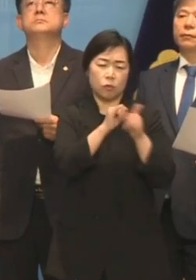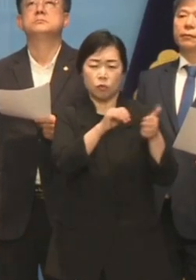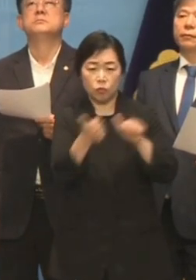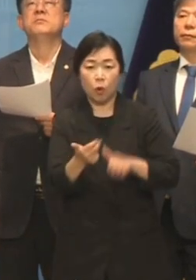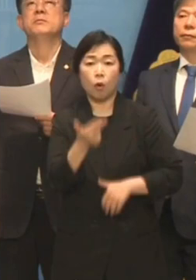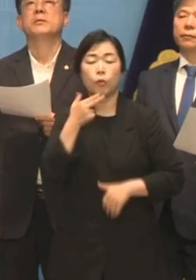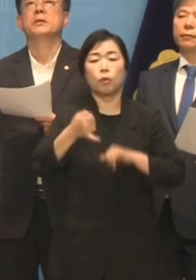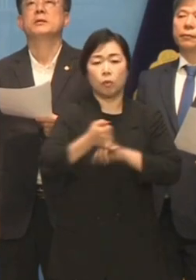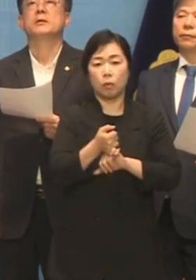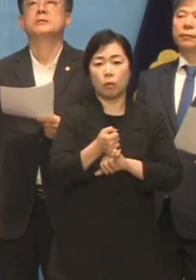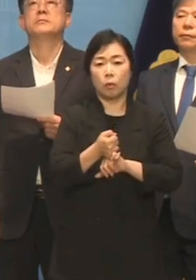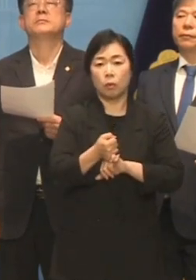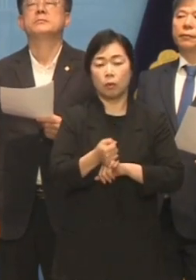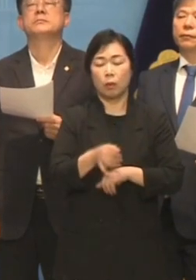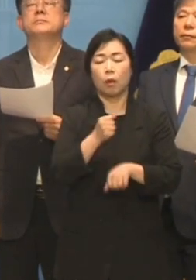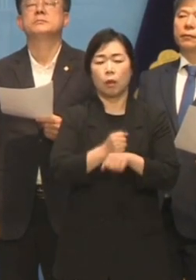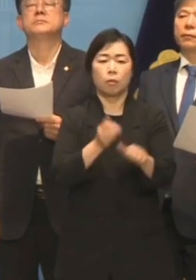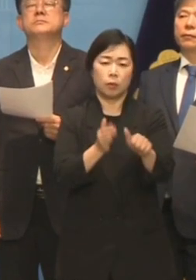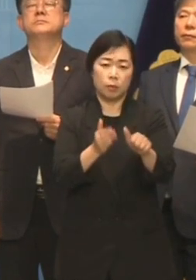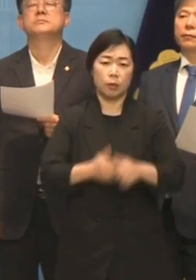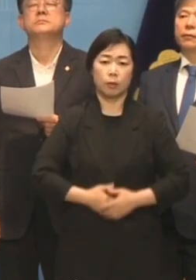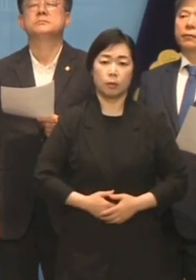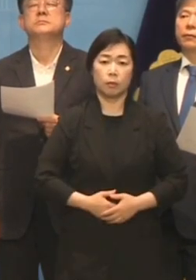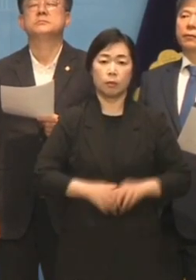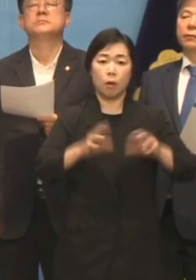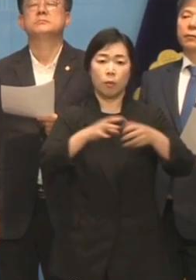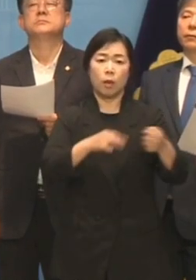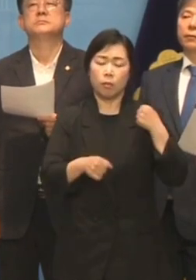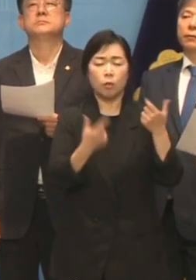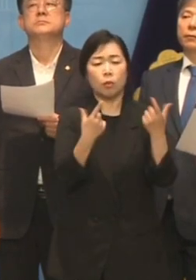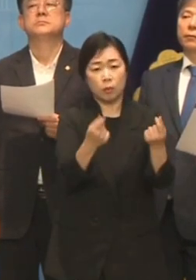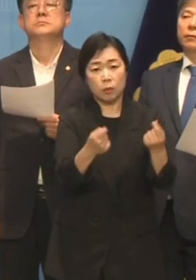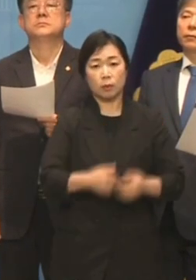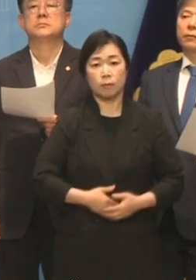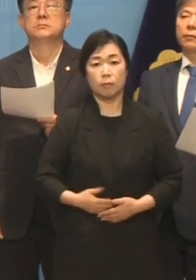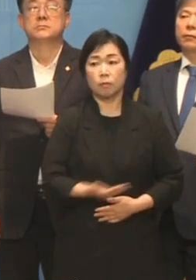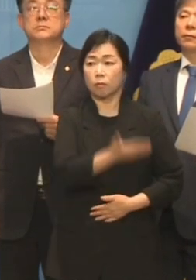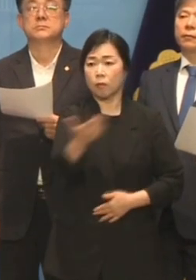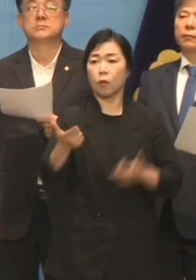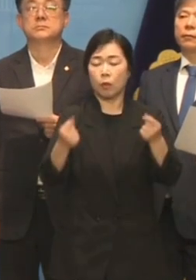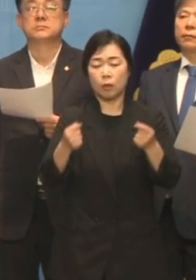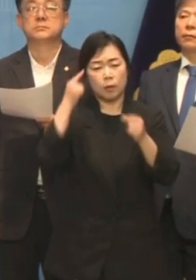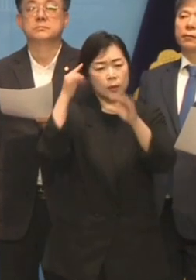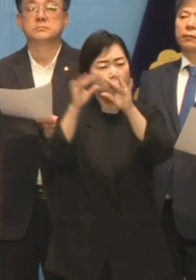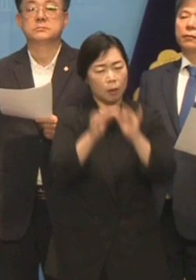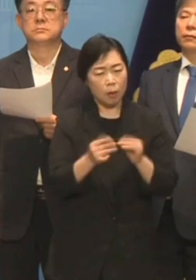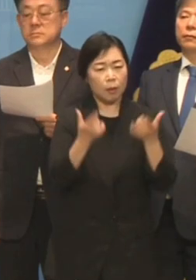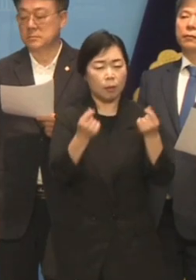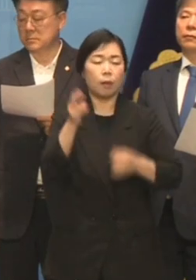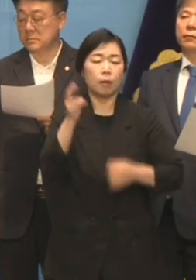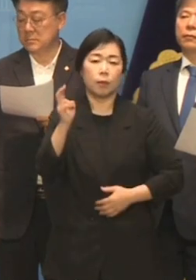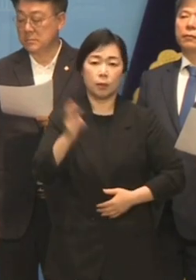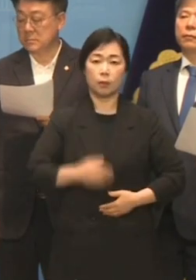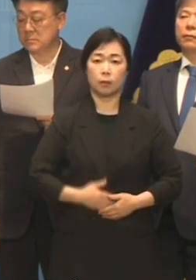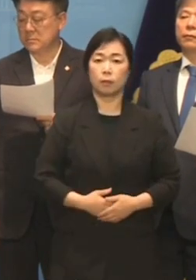않도록 하셨으면 좋겠습니다. 국민의힘도 여기 계신 분들과 뜻이 다르다고 생각지